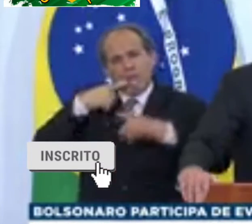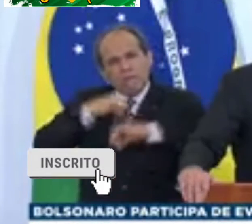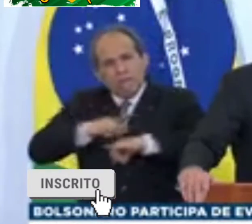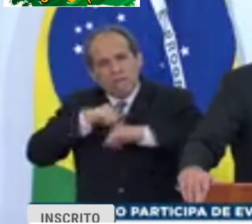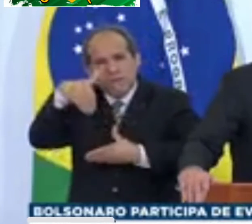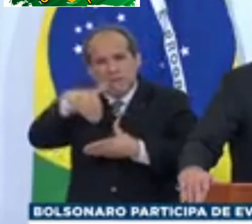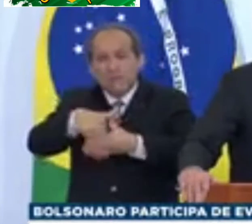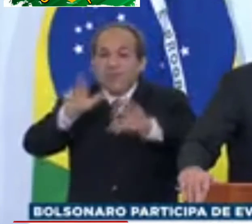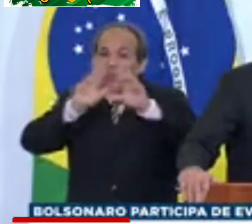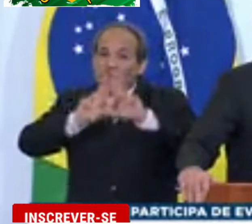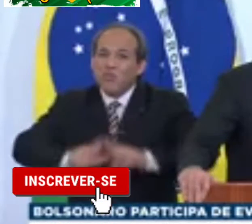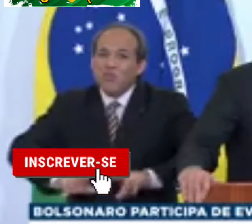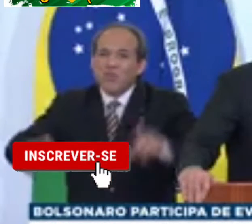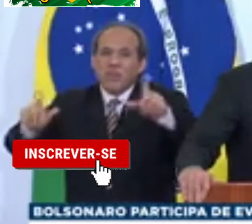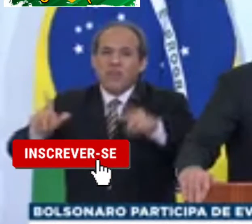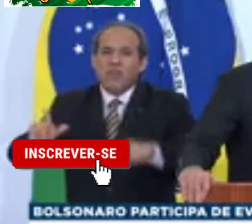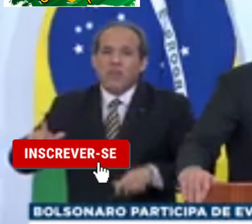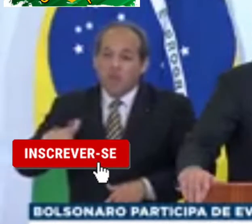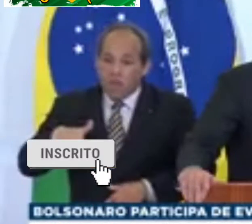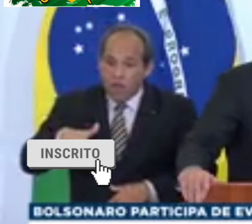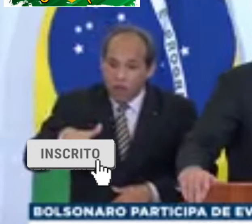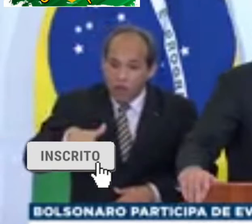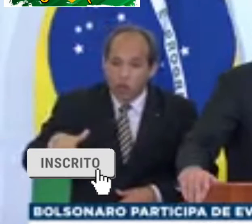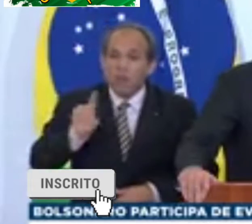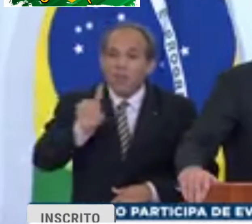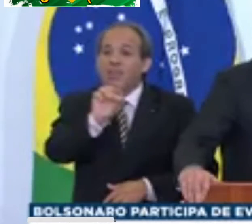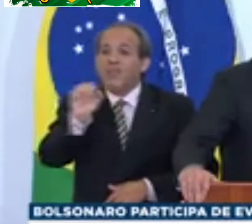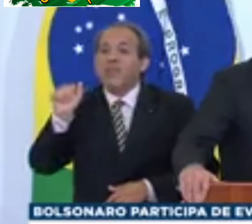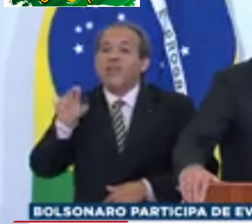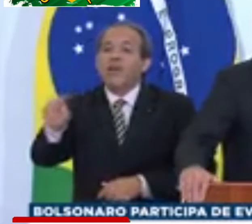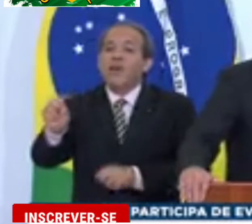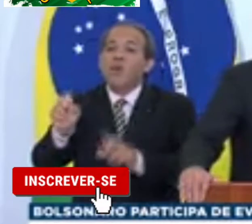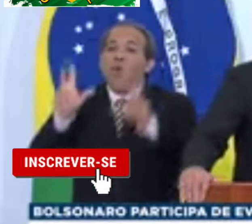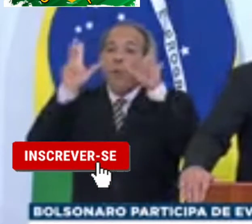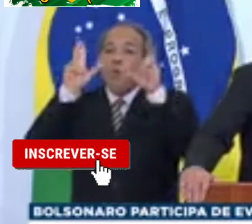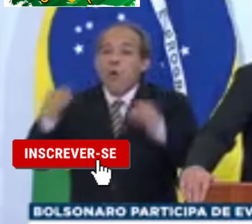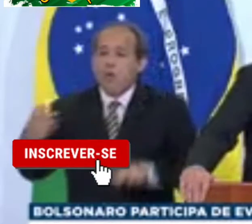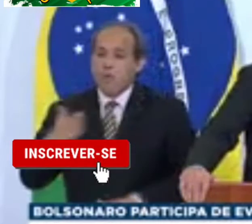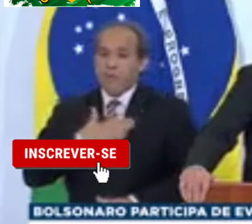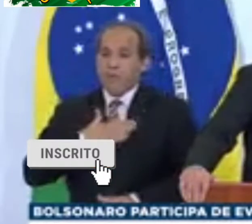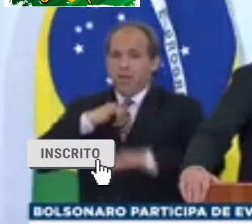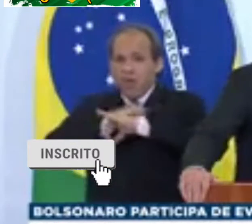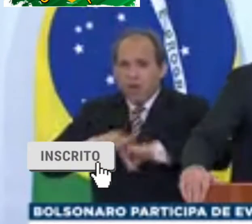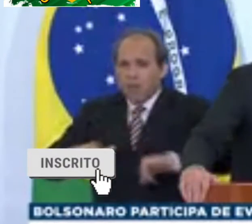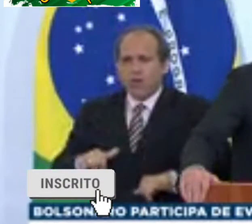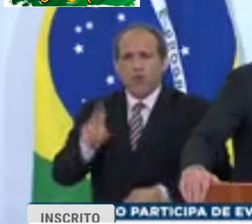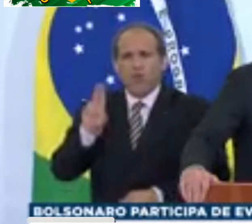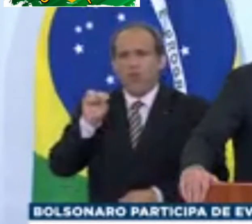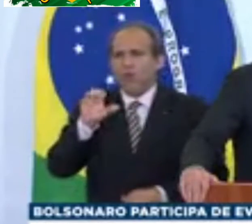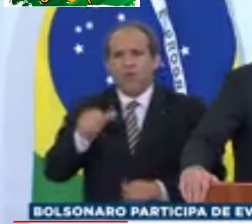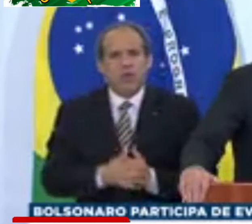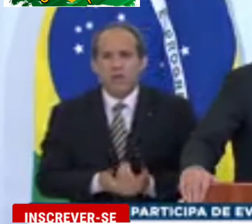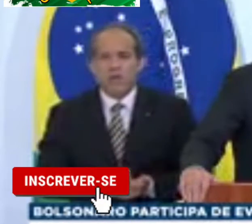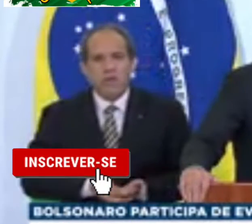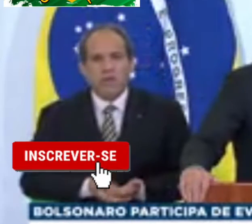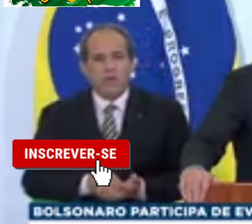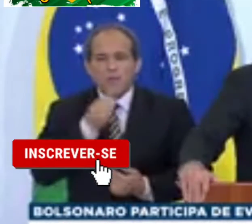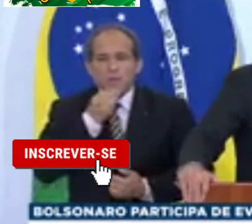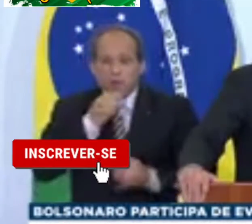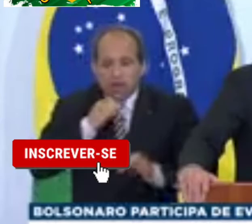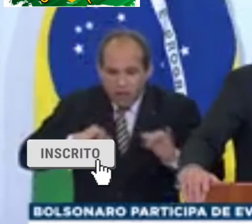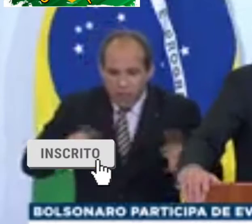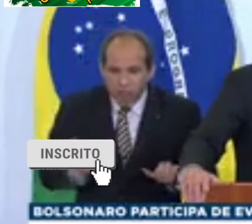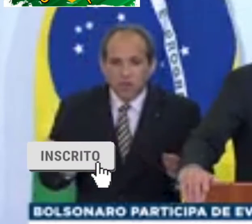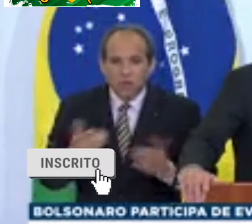vai acontecer nos próximos 100 anos, outra igual a essa, e nós devemos aproveitar a